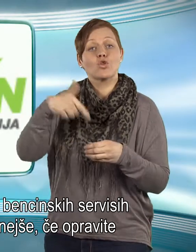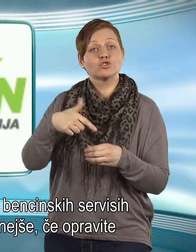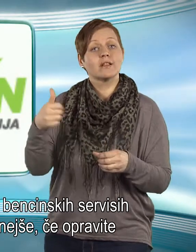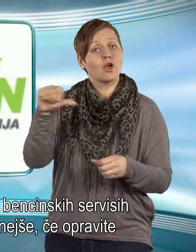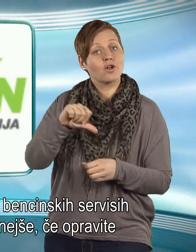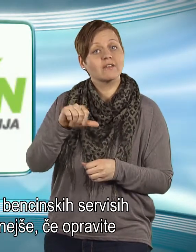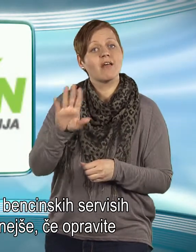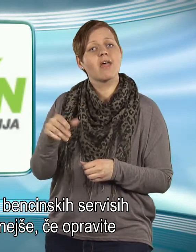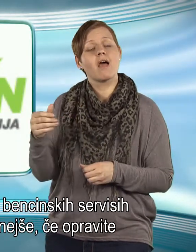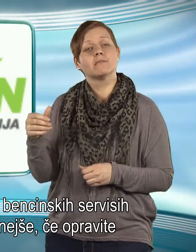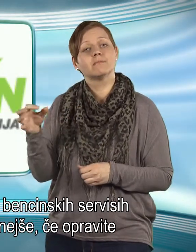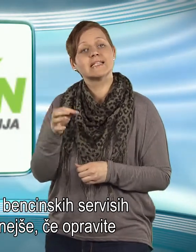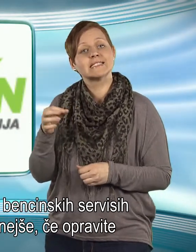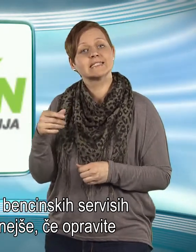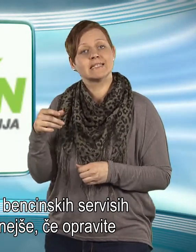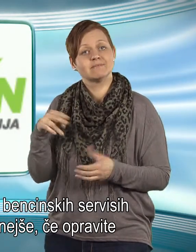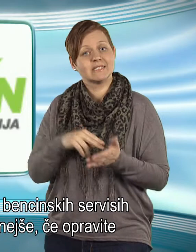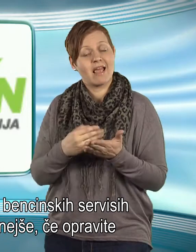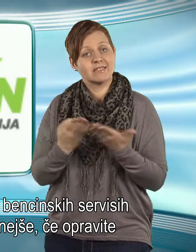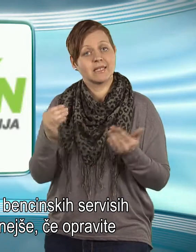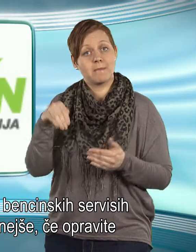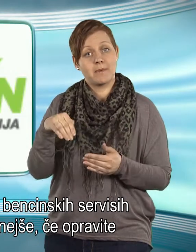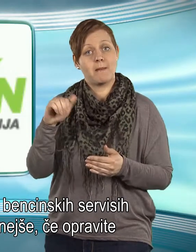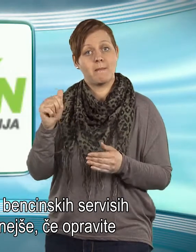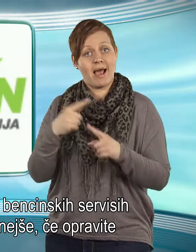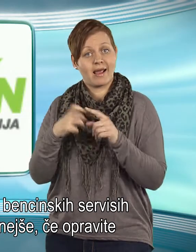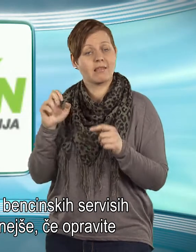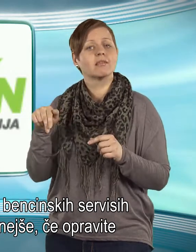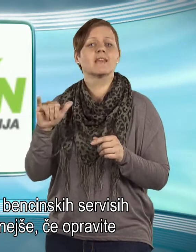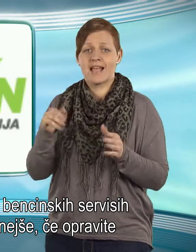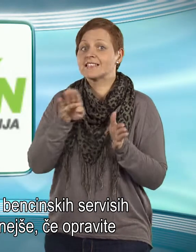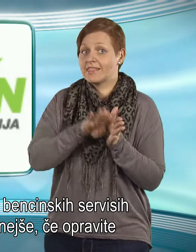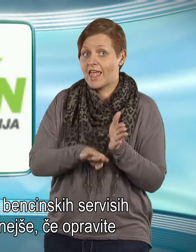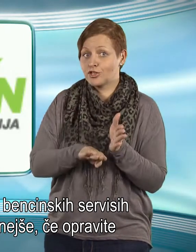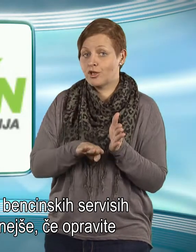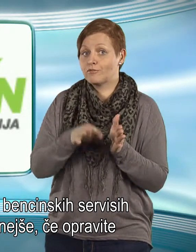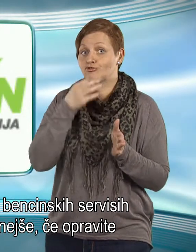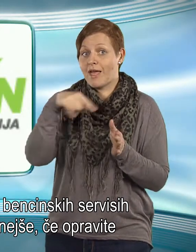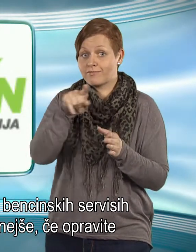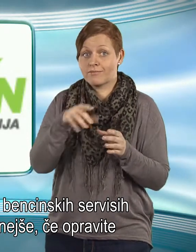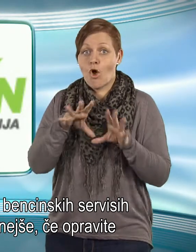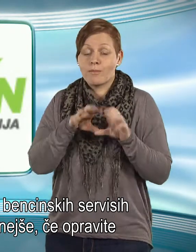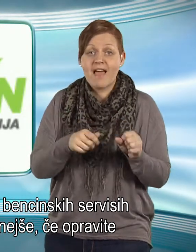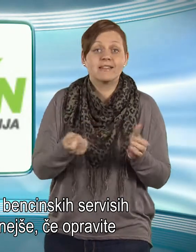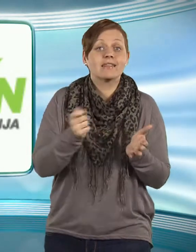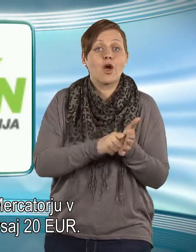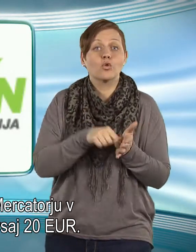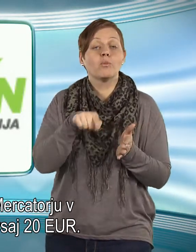Točenje goriva na bencinskih servisih M-Maxen je cenejše, če opravite nakup v Mercatorju v vrednosti